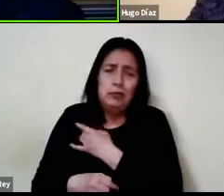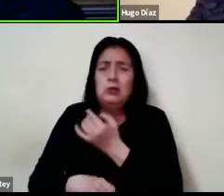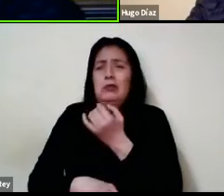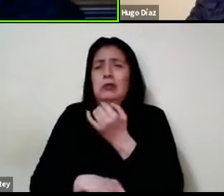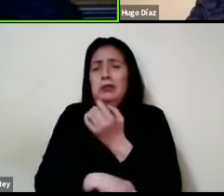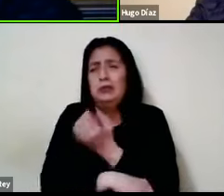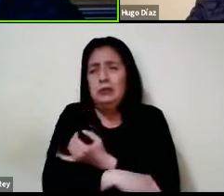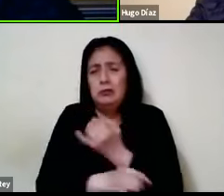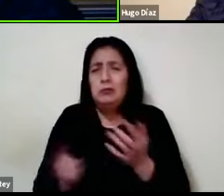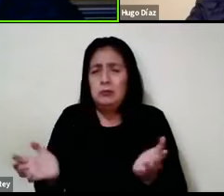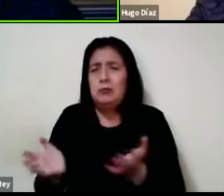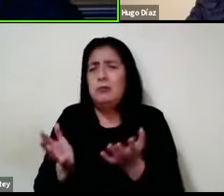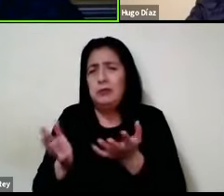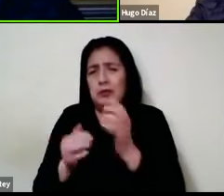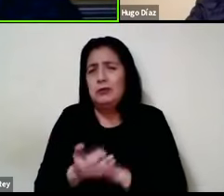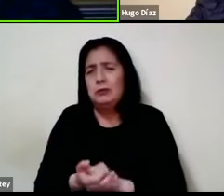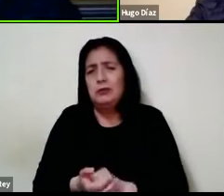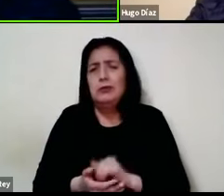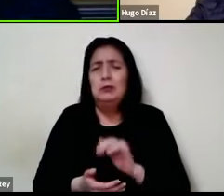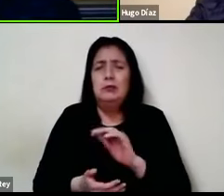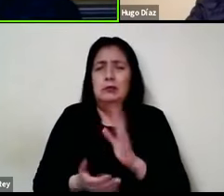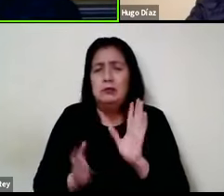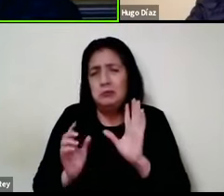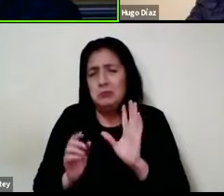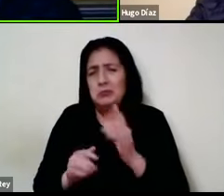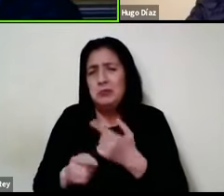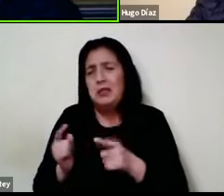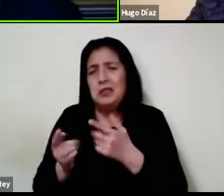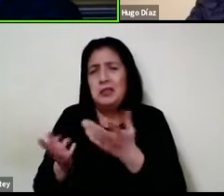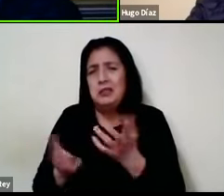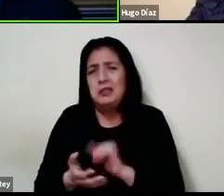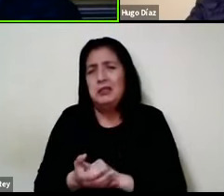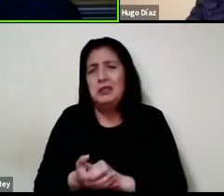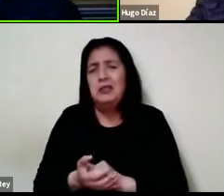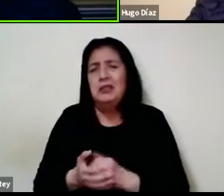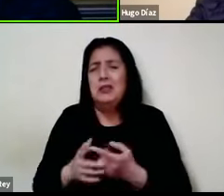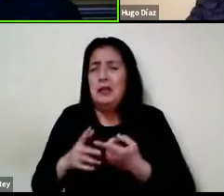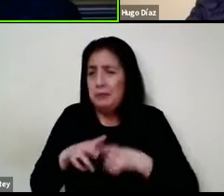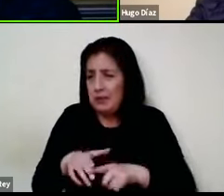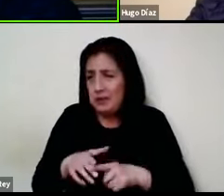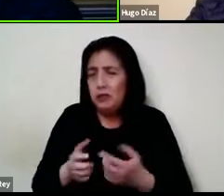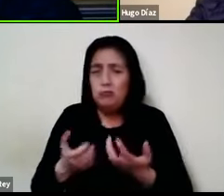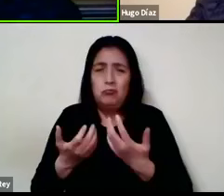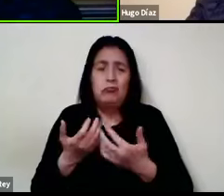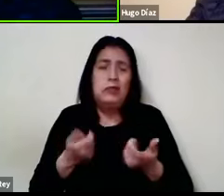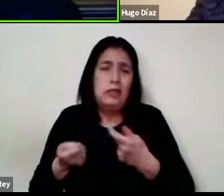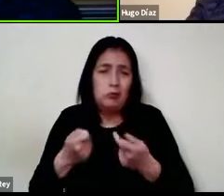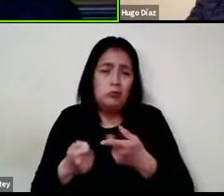fomentando alguna actividad pequeñísima de emprendimiento.